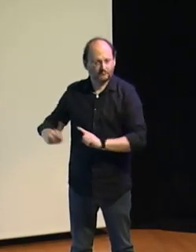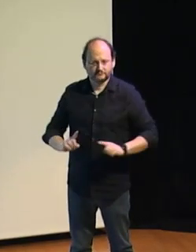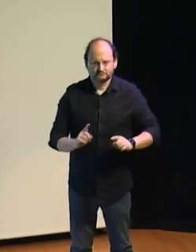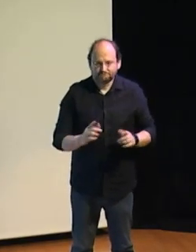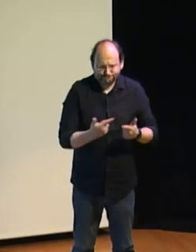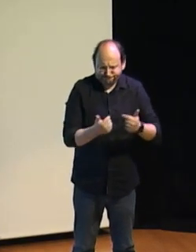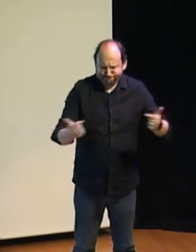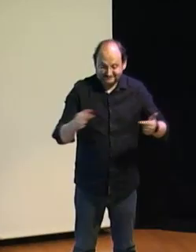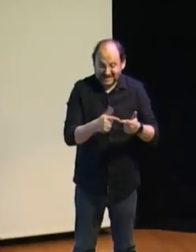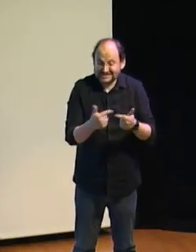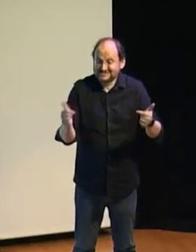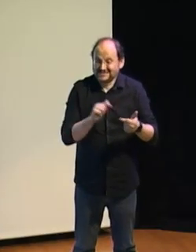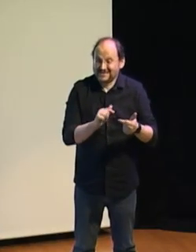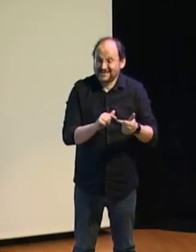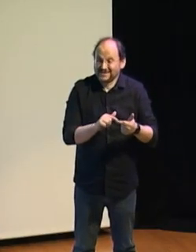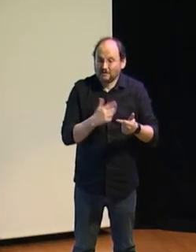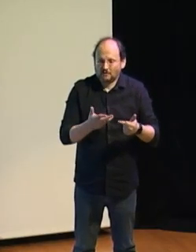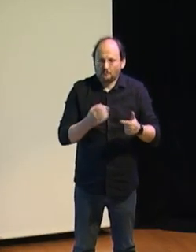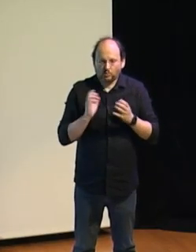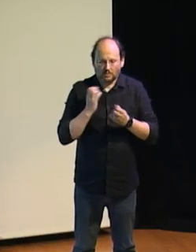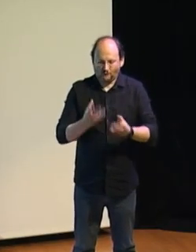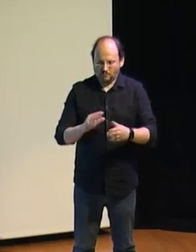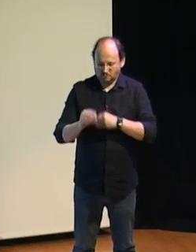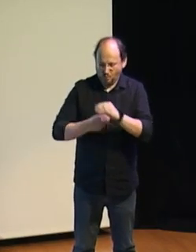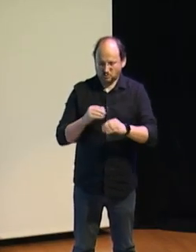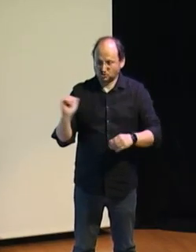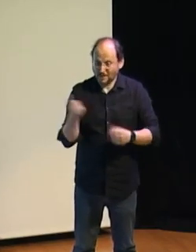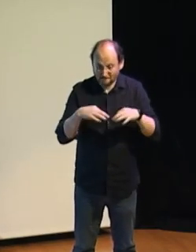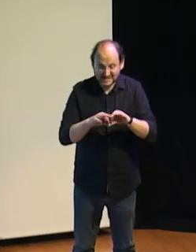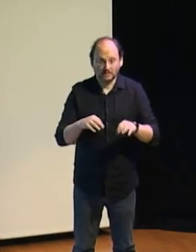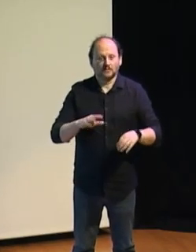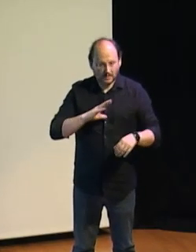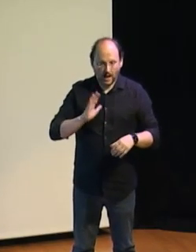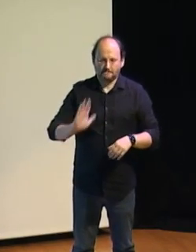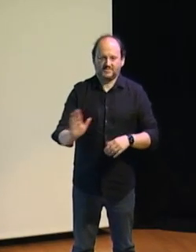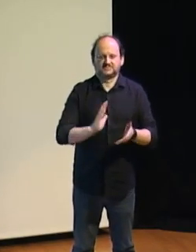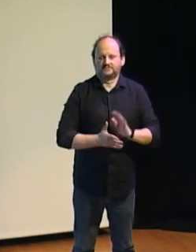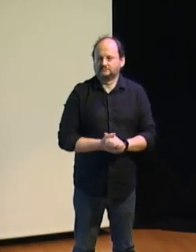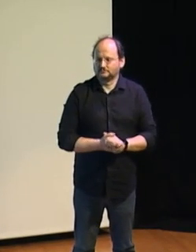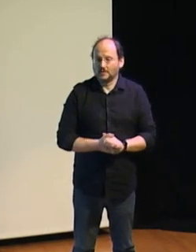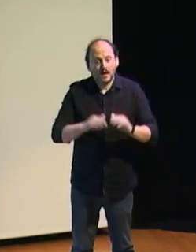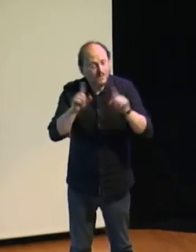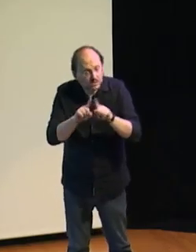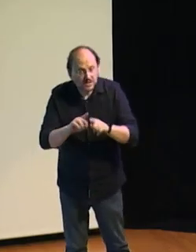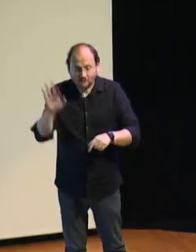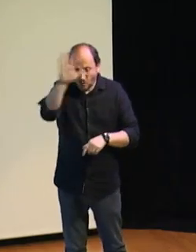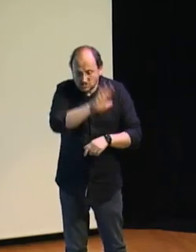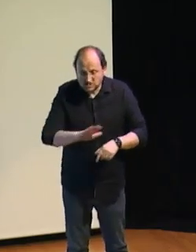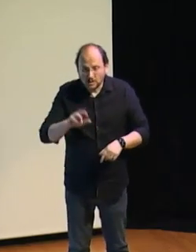de traditions qui sont différents dans chaque pays, ce qui entraîne une très grande diversité. Et dans chaque pays, donc, il y a